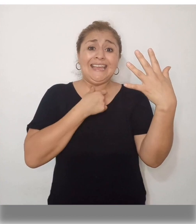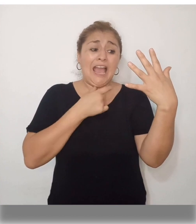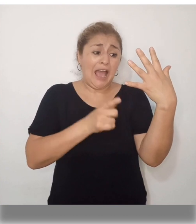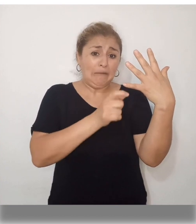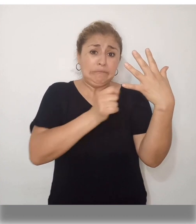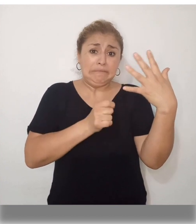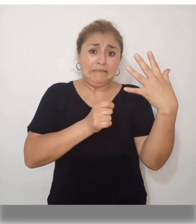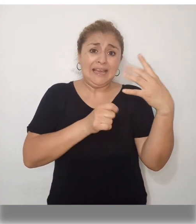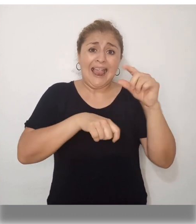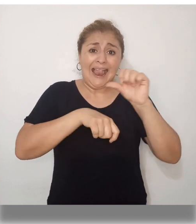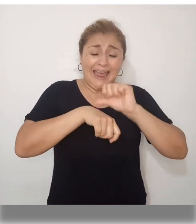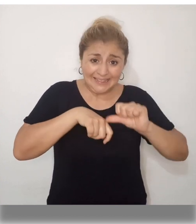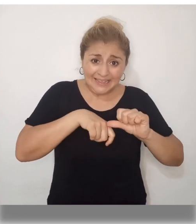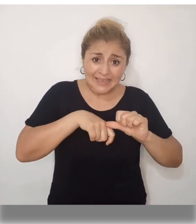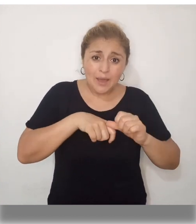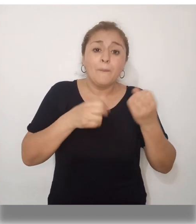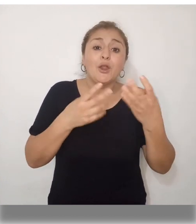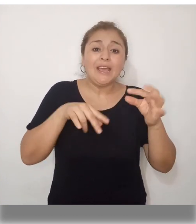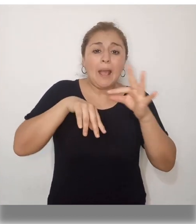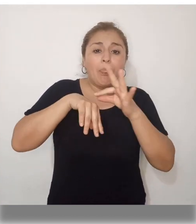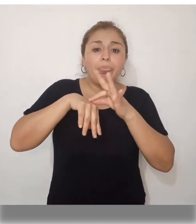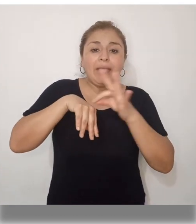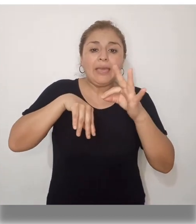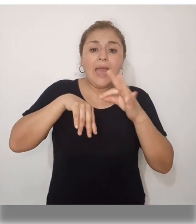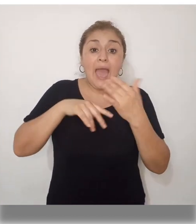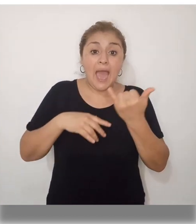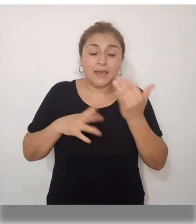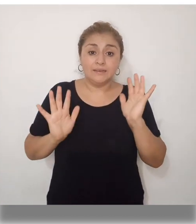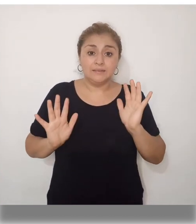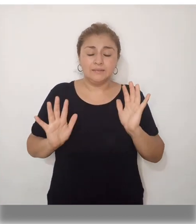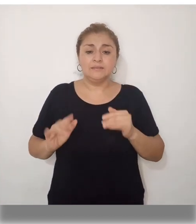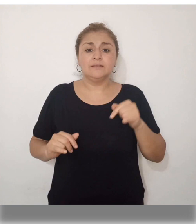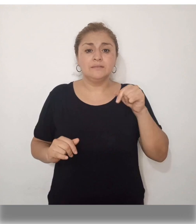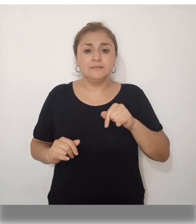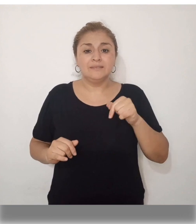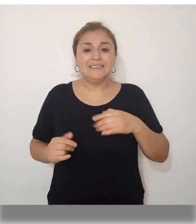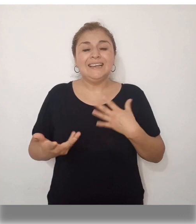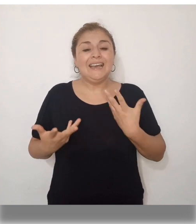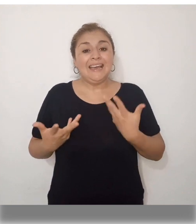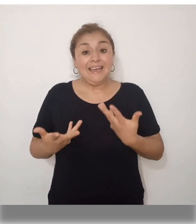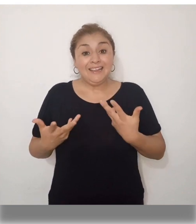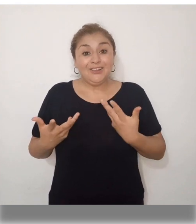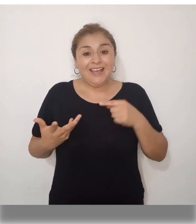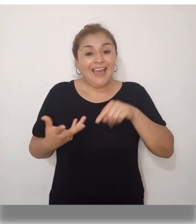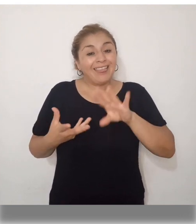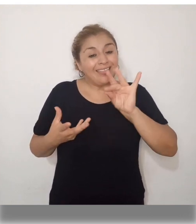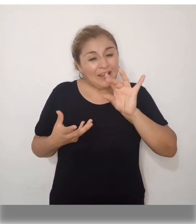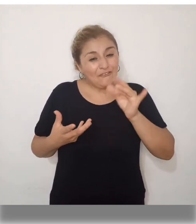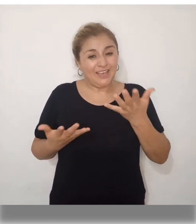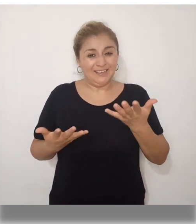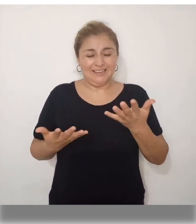su sistema de defensa van a tratar de impedir que arranquemos el fruto de la planta